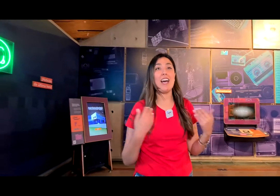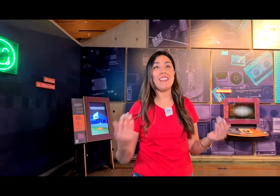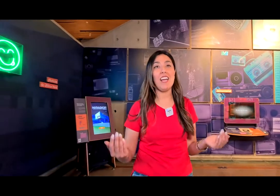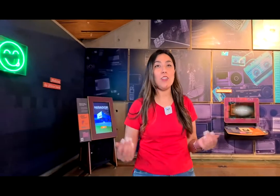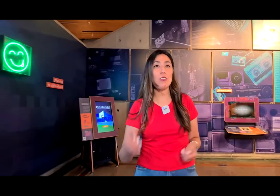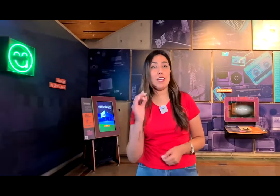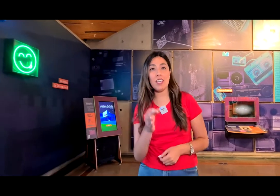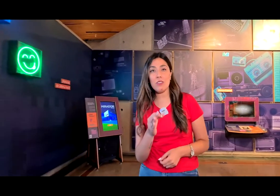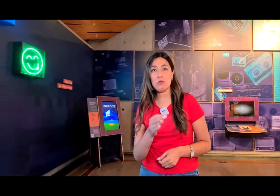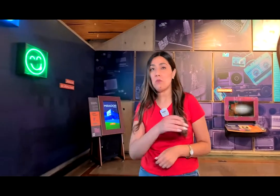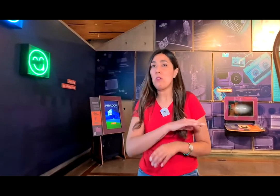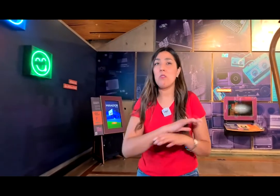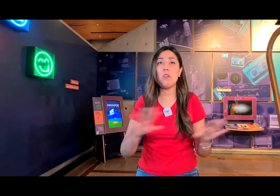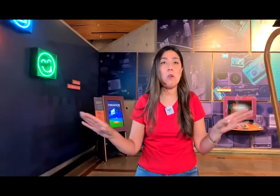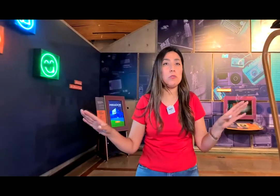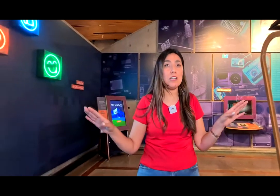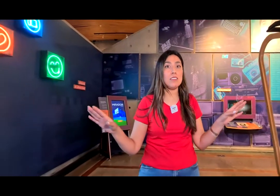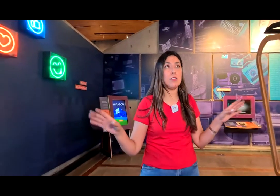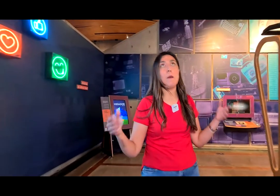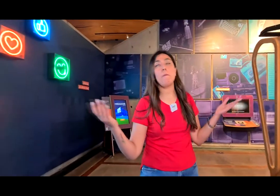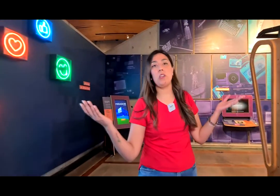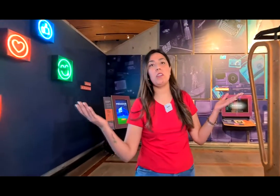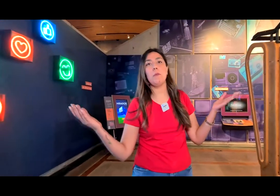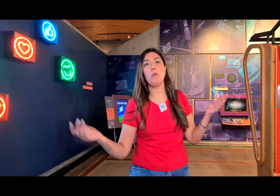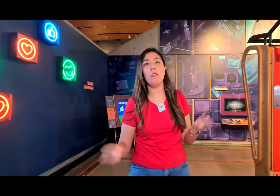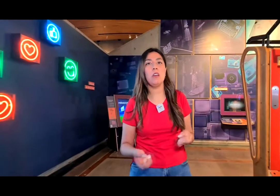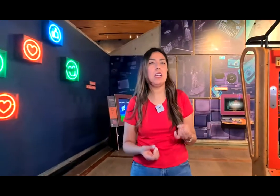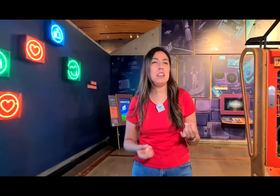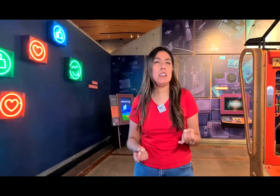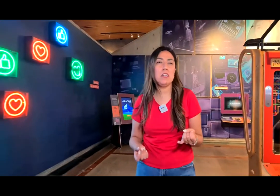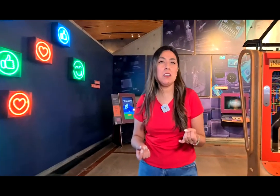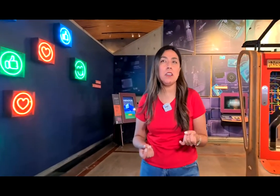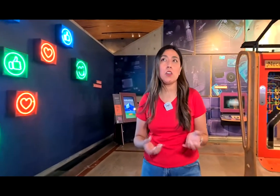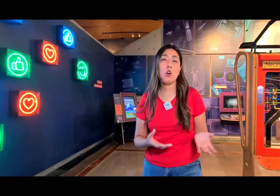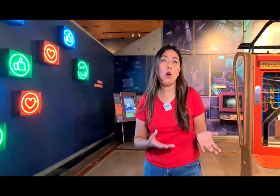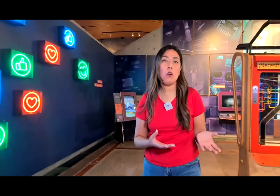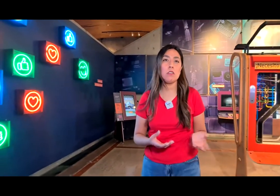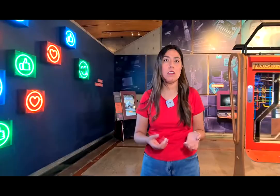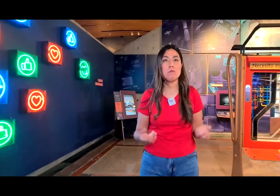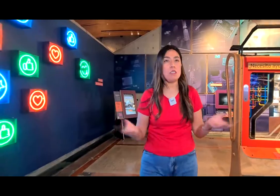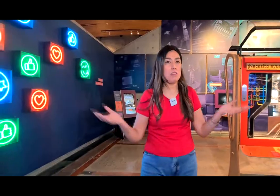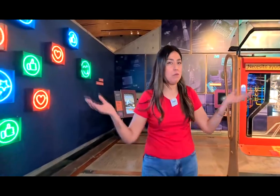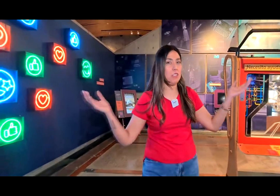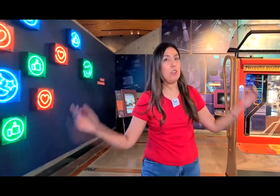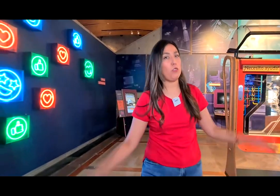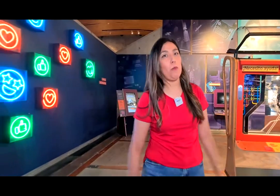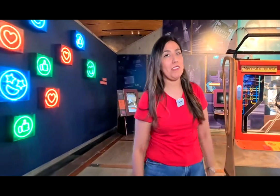a diario, ellos no los utilizan. Por ejemplo, el y, con y otros más.